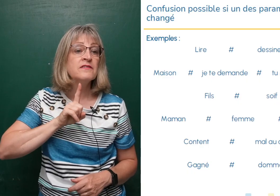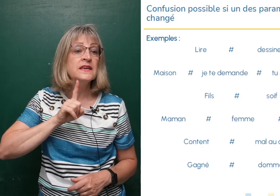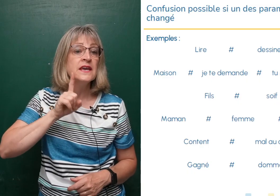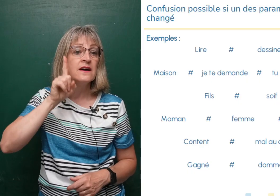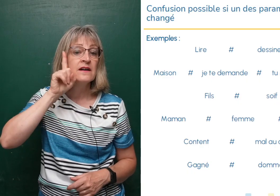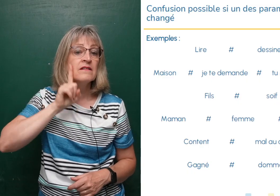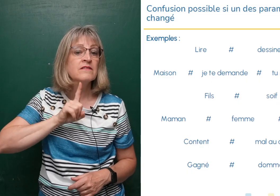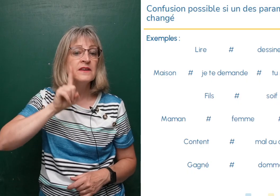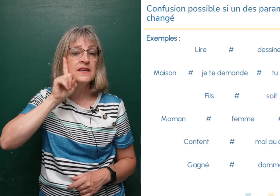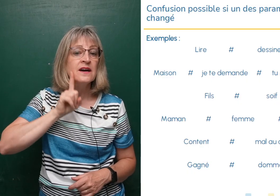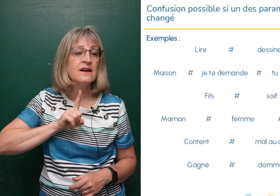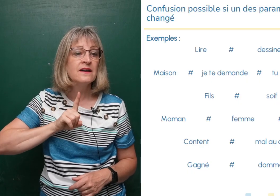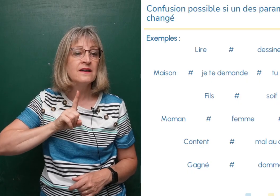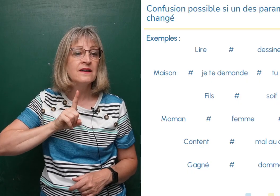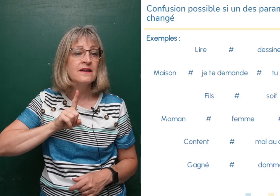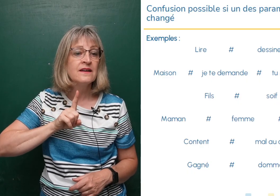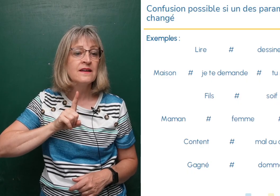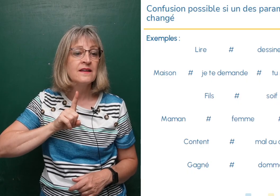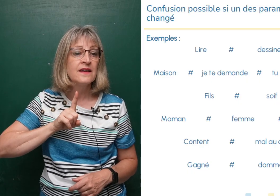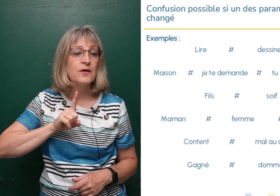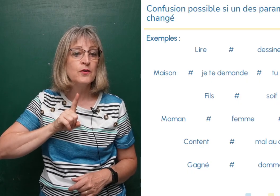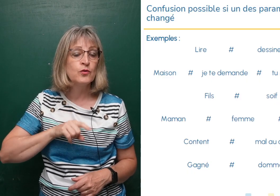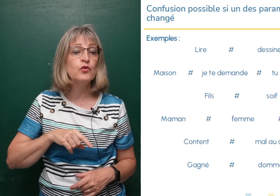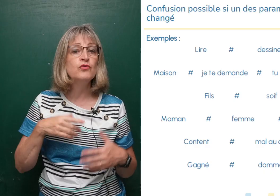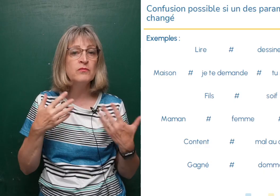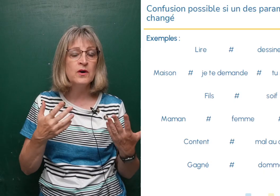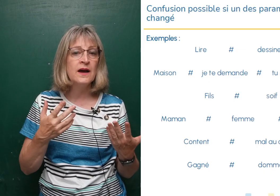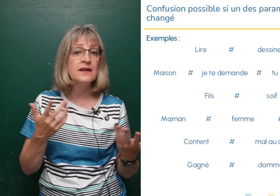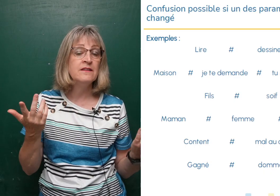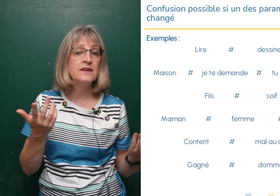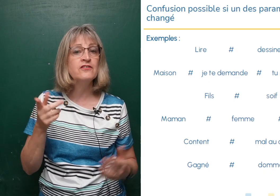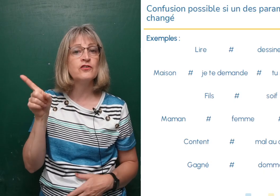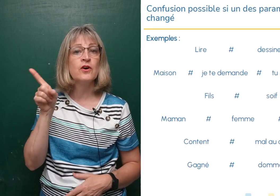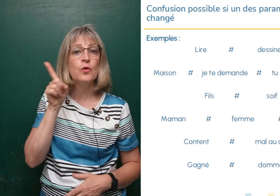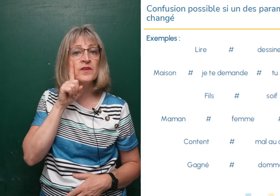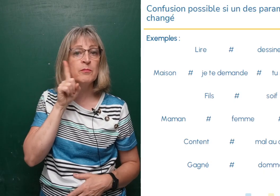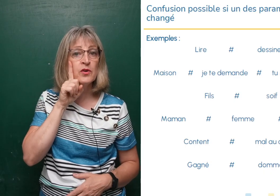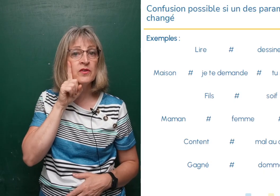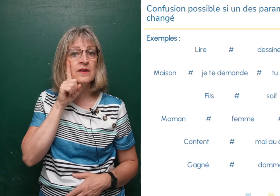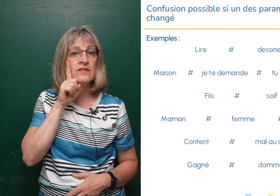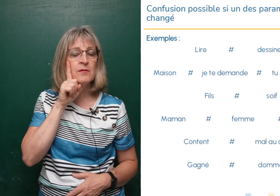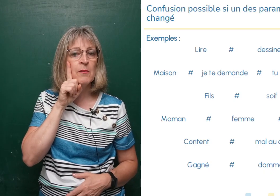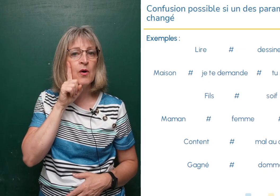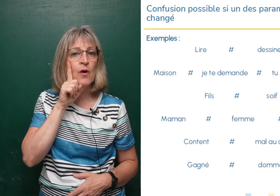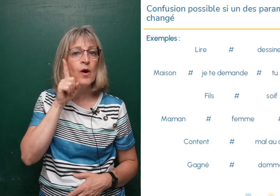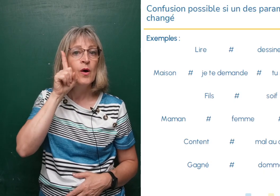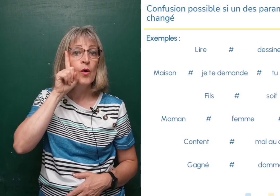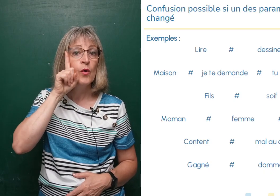fille, fille, d'accord? Donc le mouvement là, il change. On tapote, c'est maman. On